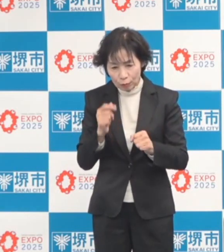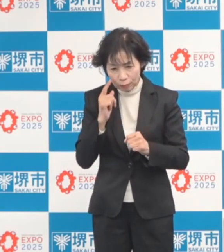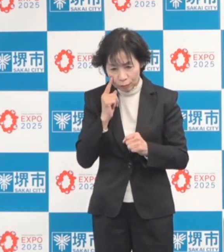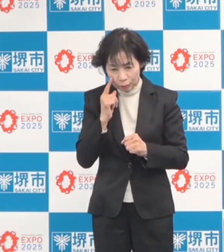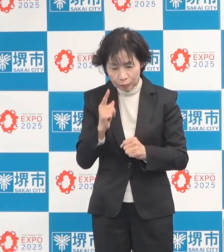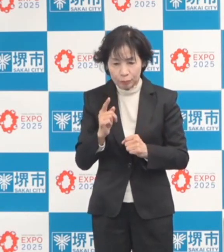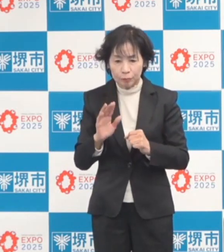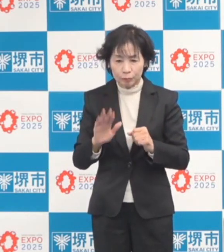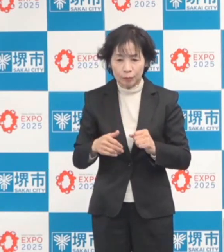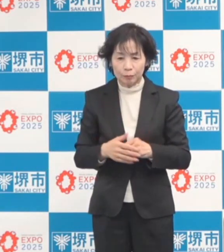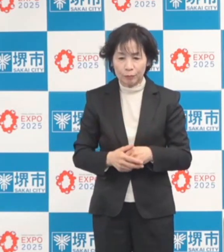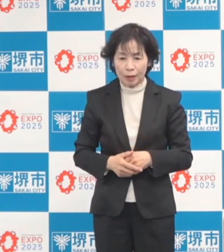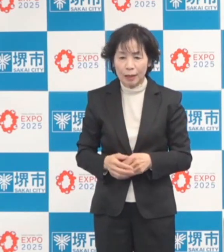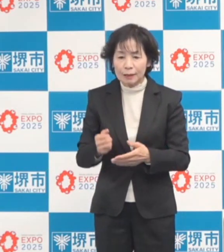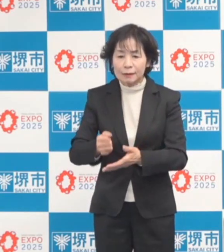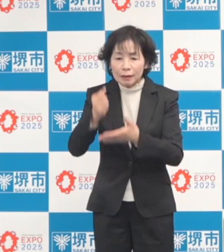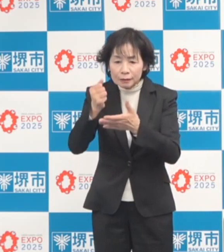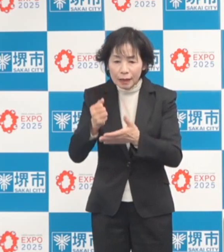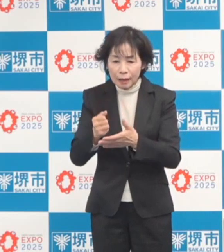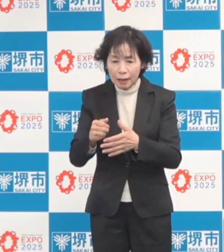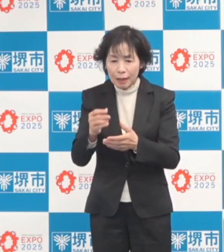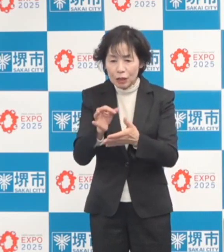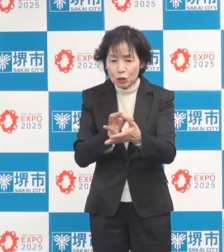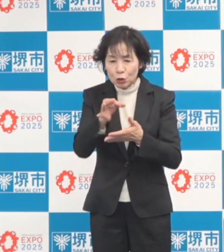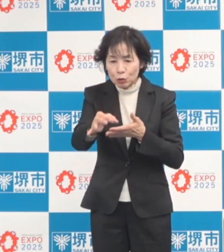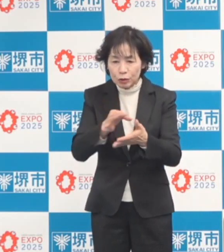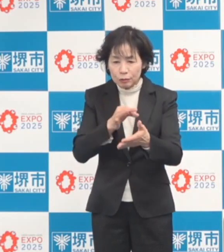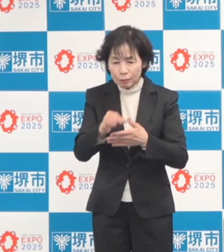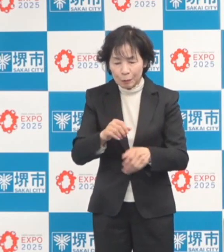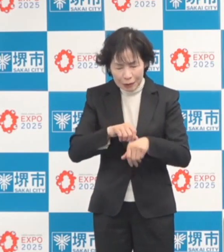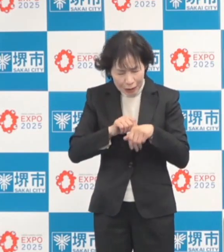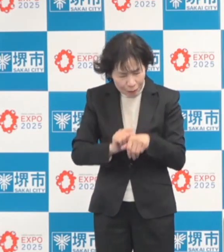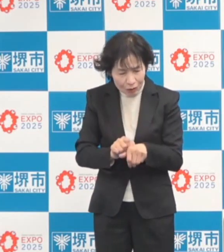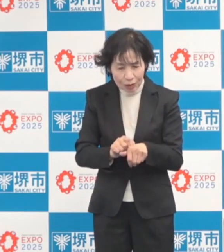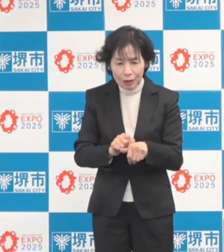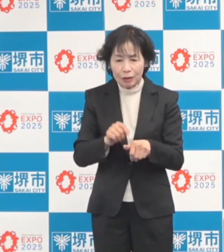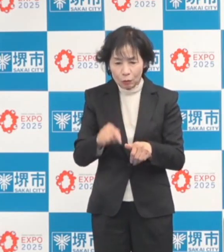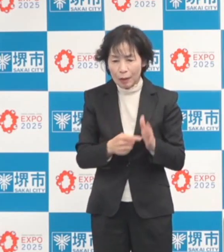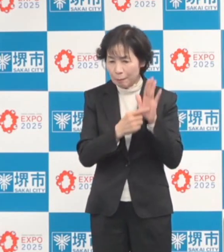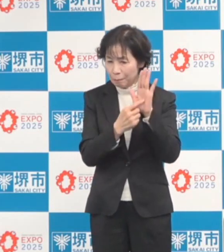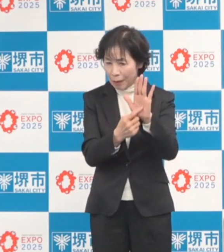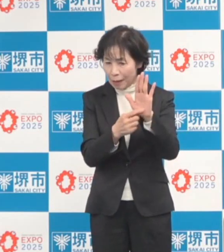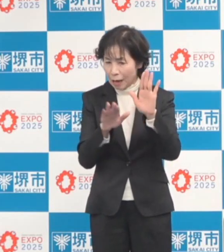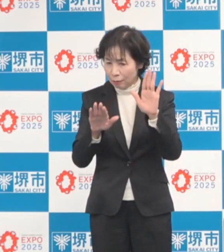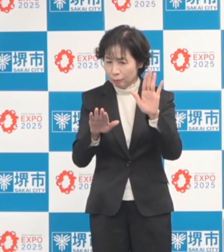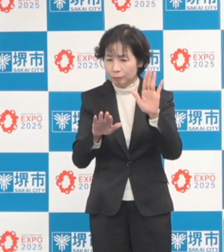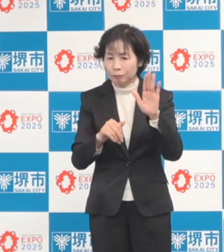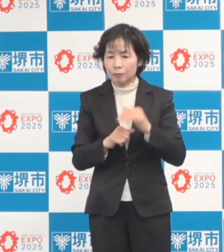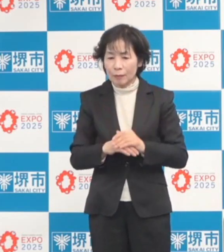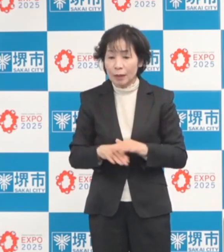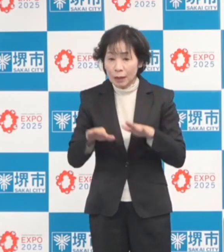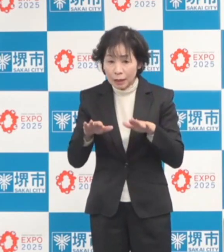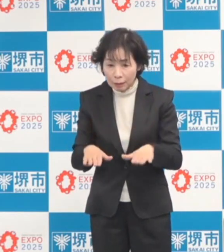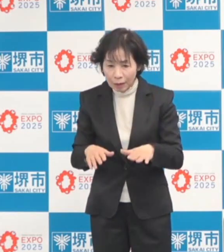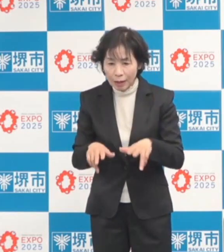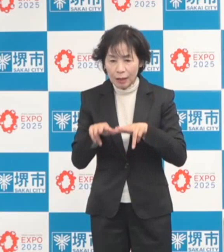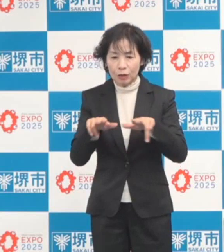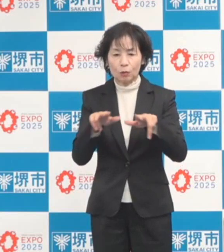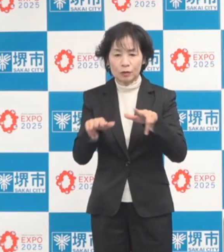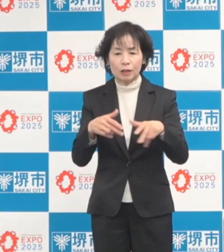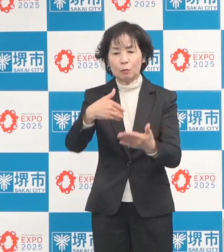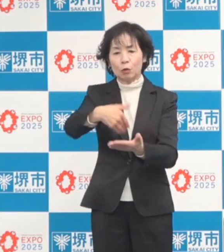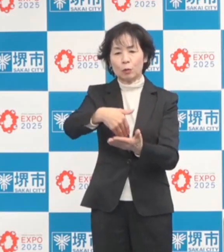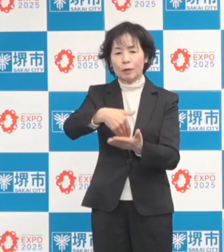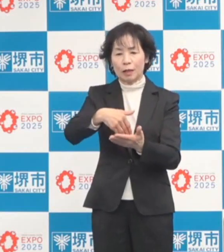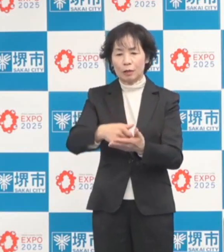回の財政収支のうちでも厳しい収支見込みが示されておりますが、今行政に求められる役